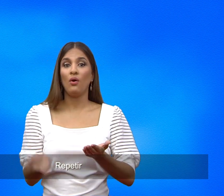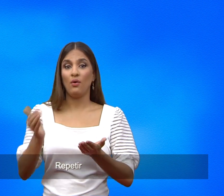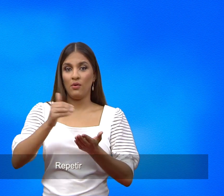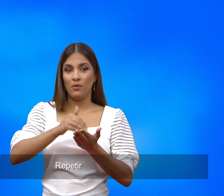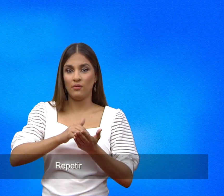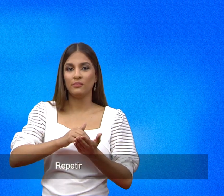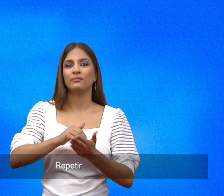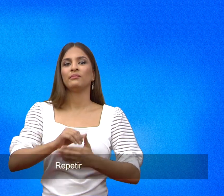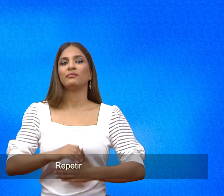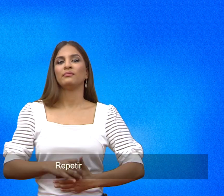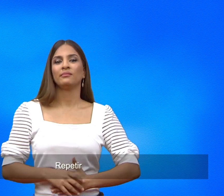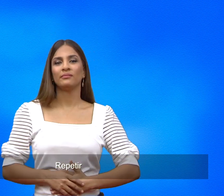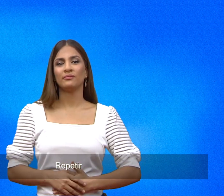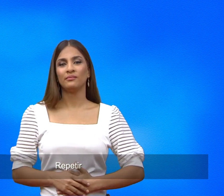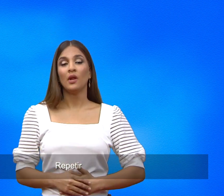y repetir